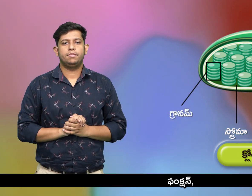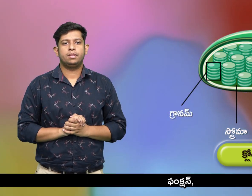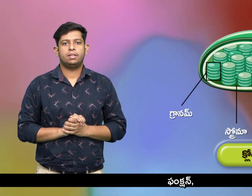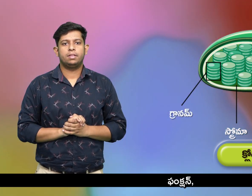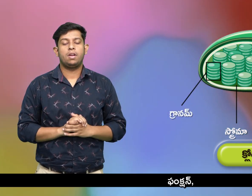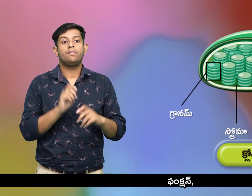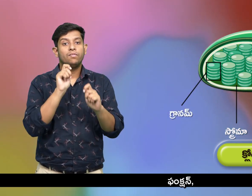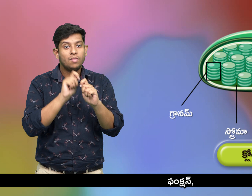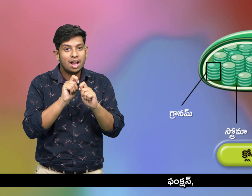ఫంక్షన్.